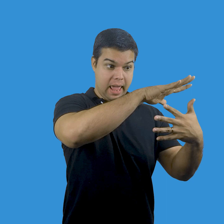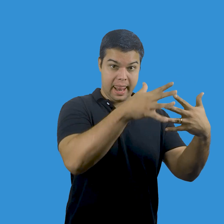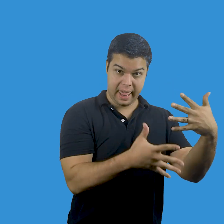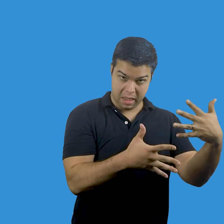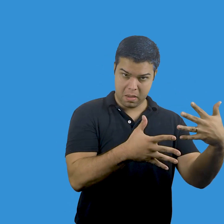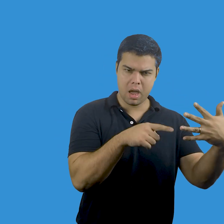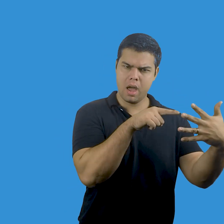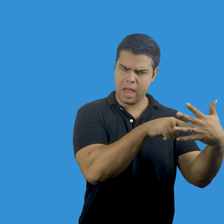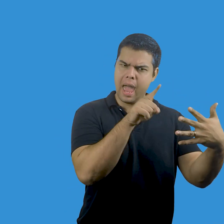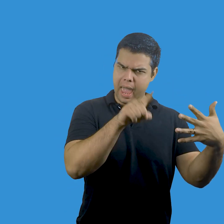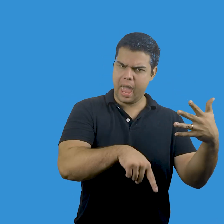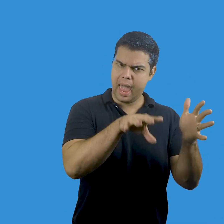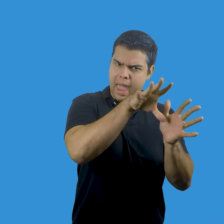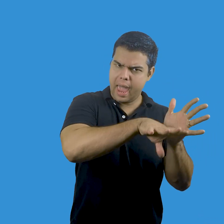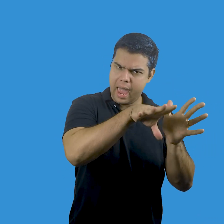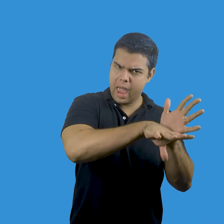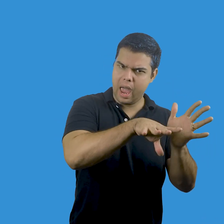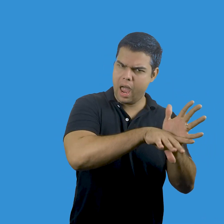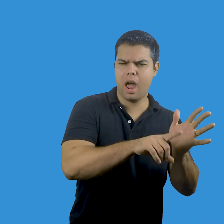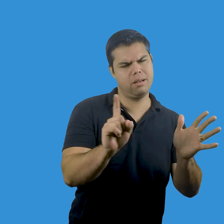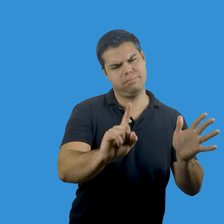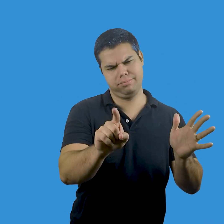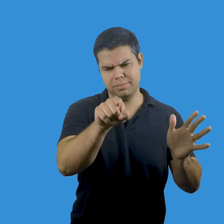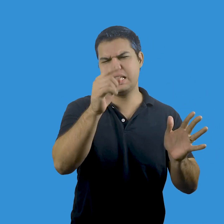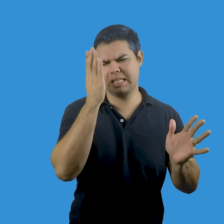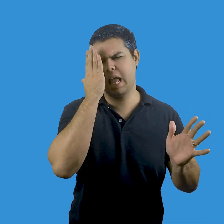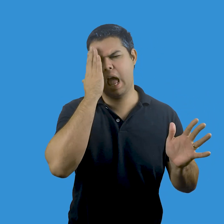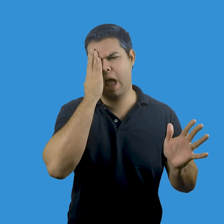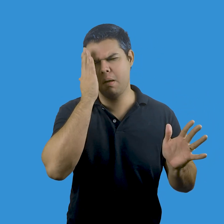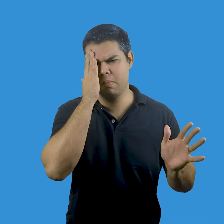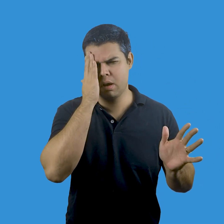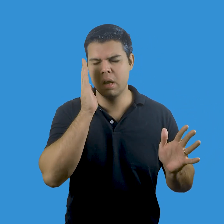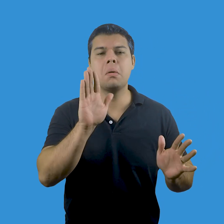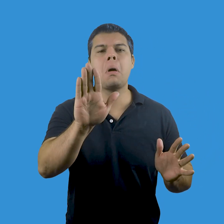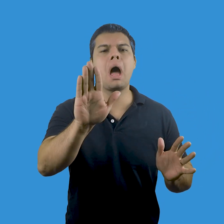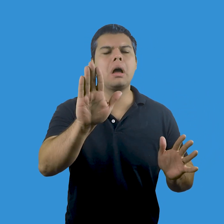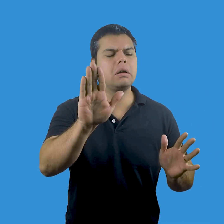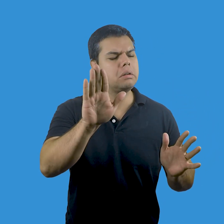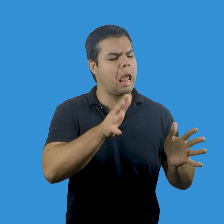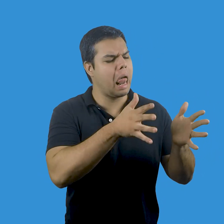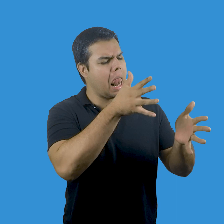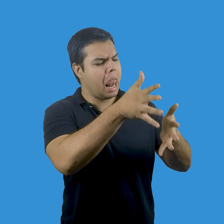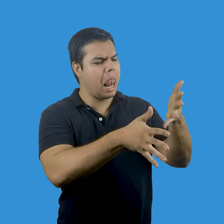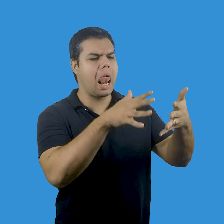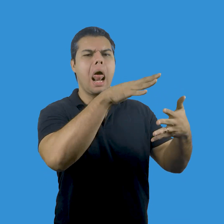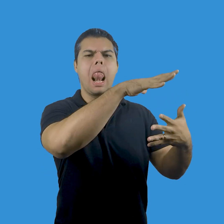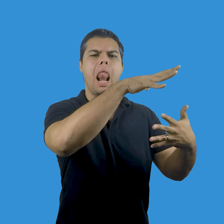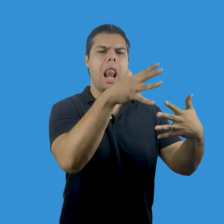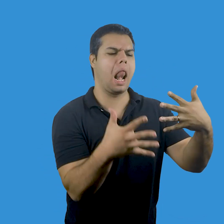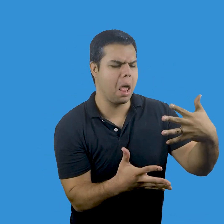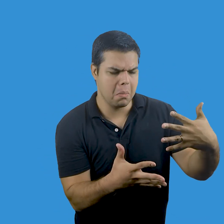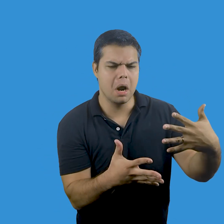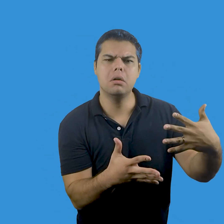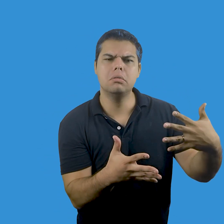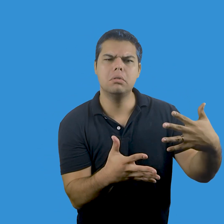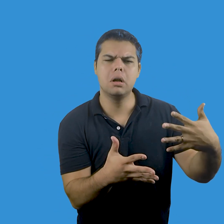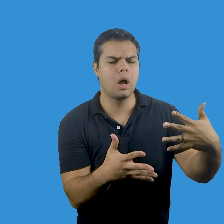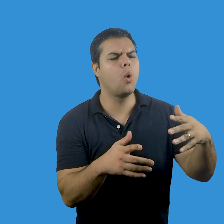não é simplesmente um português sinalizado. Mas o que mais você sabe sobre essa língua que chamamos